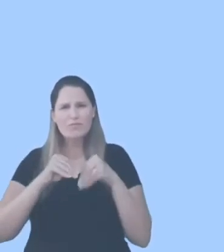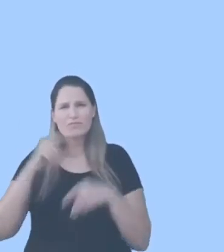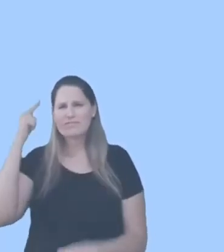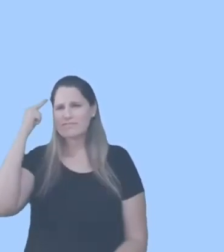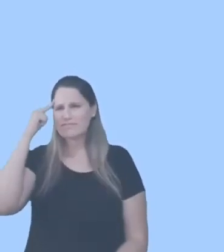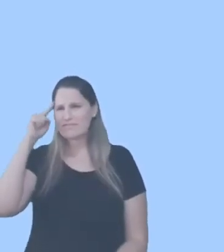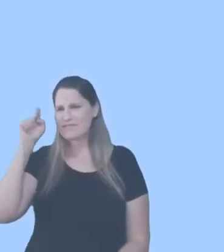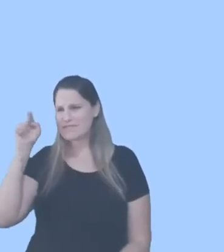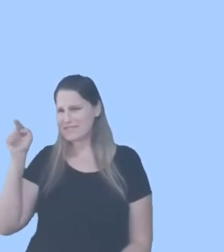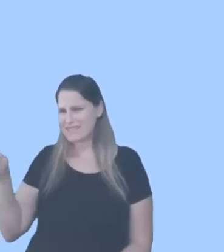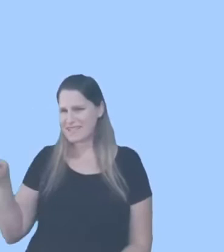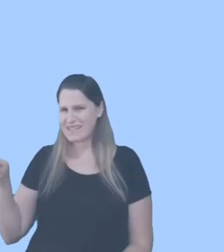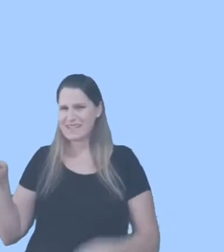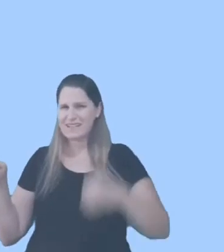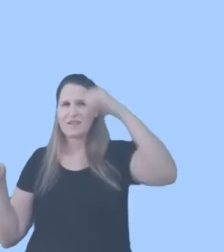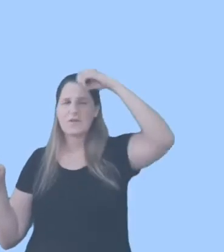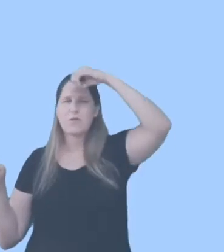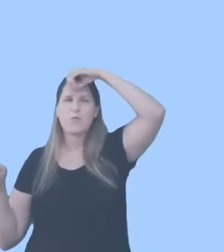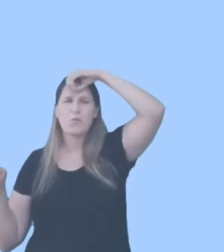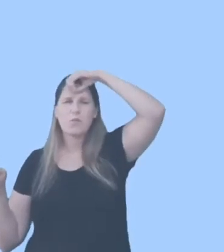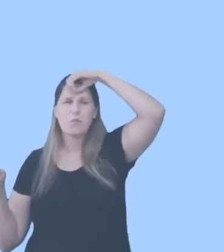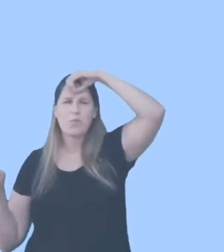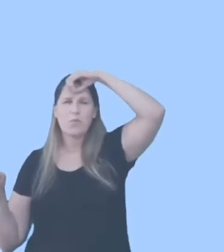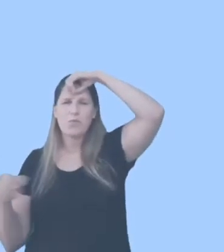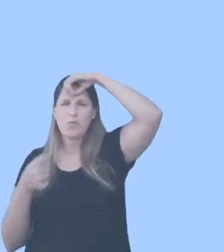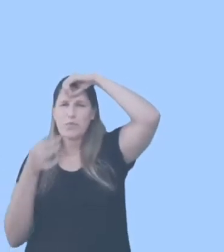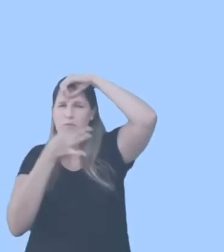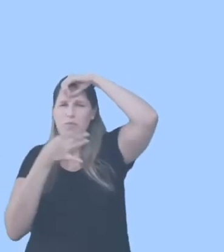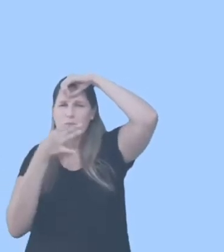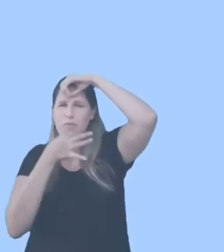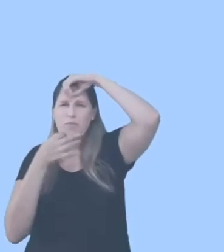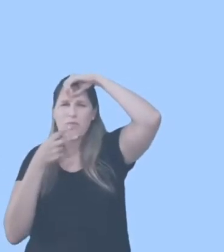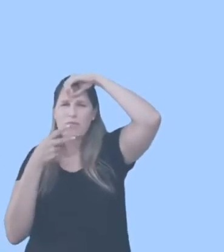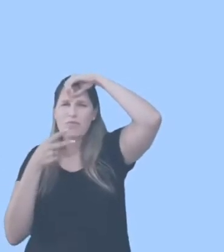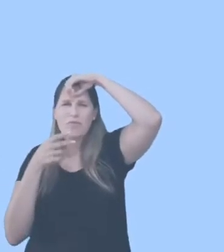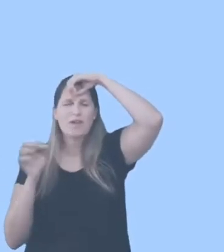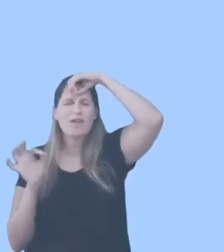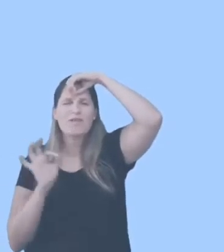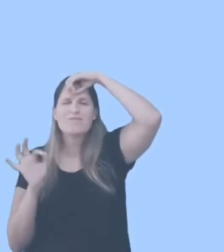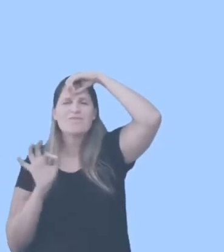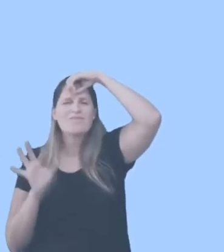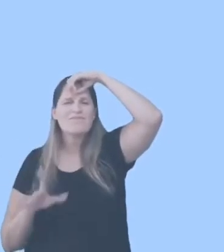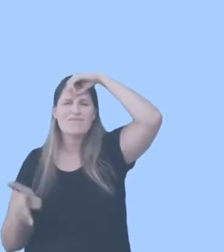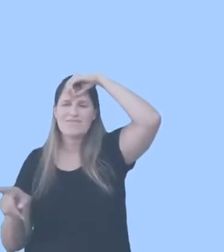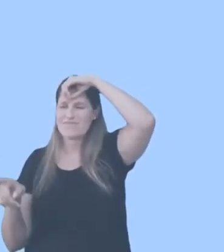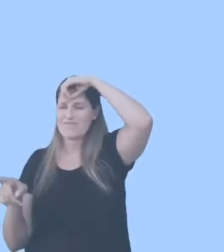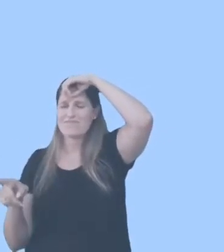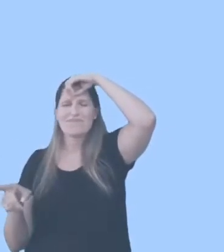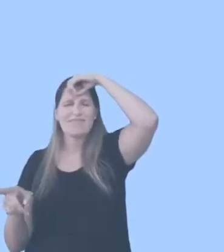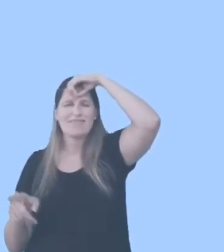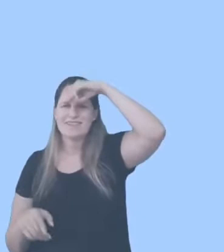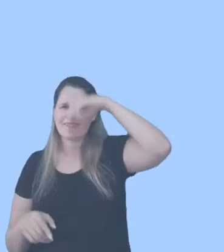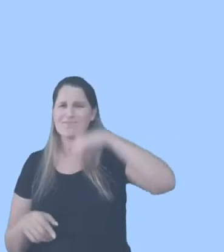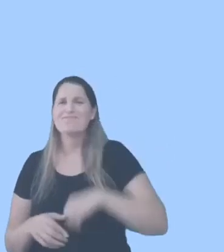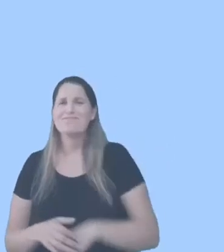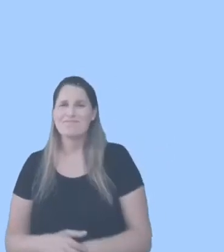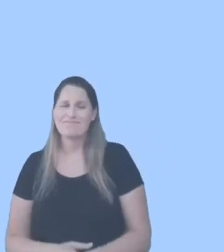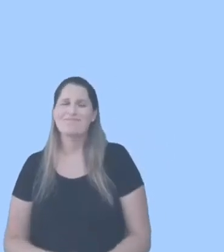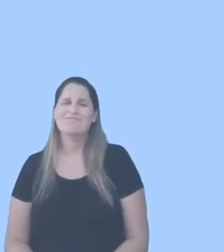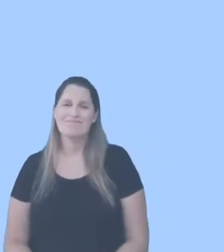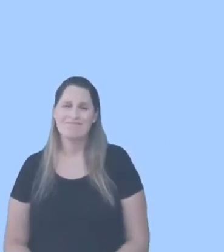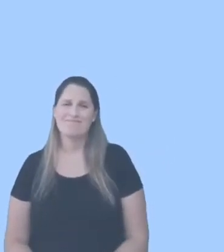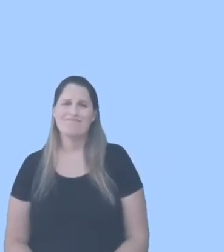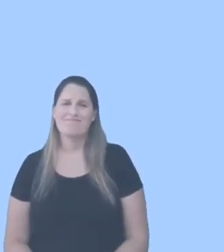proibidos. As pessoas olhavam para ela e achavam que ela não era capaz de falar, então já ela não pensava, não